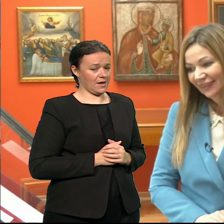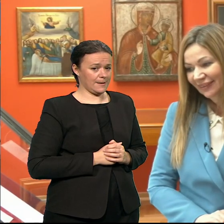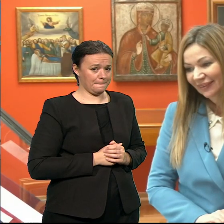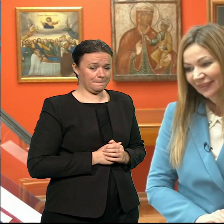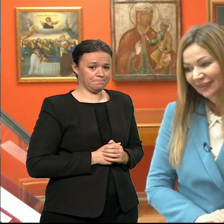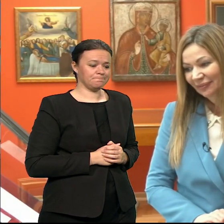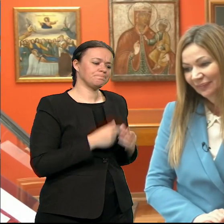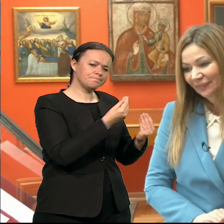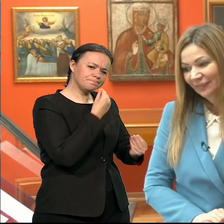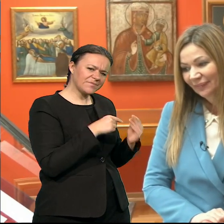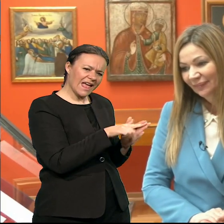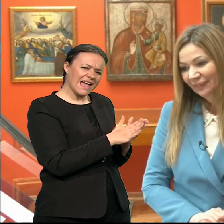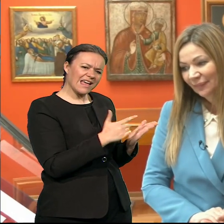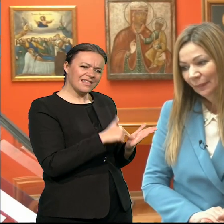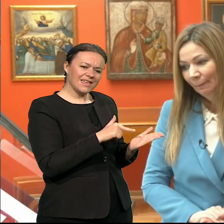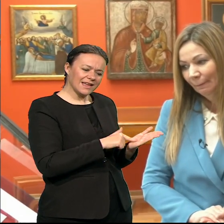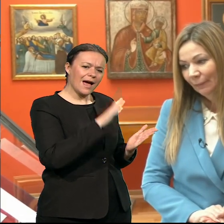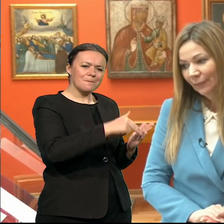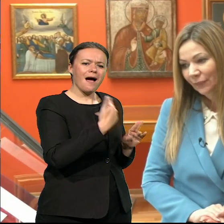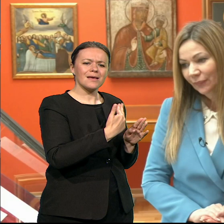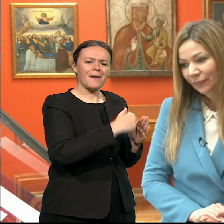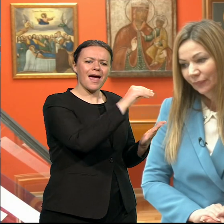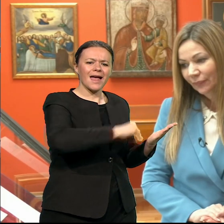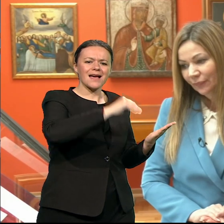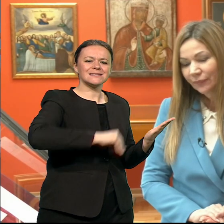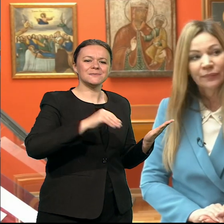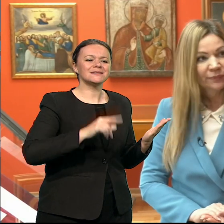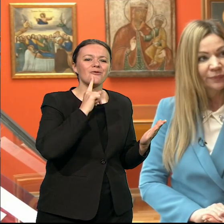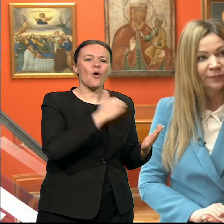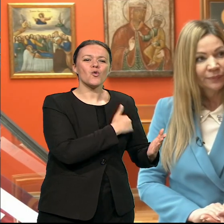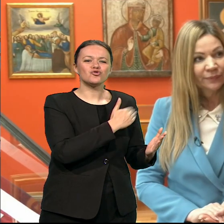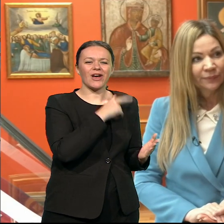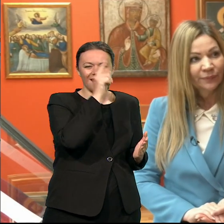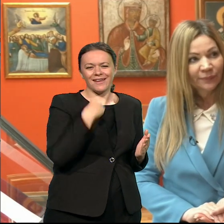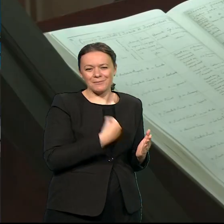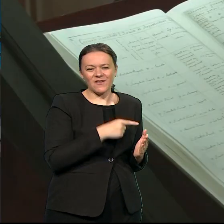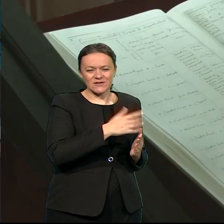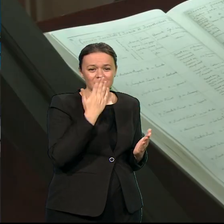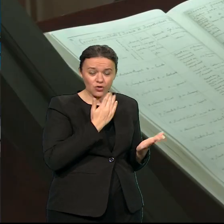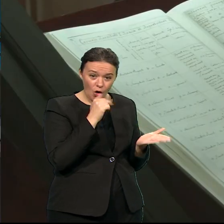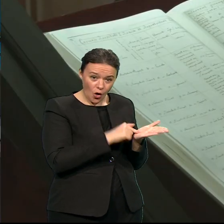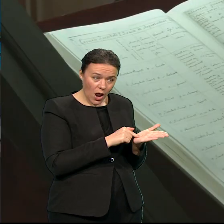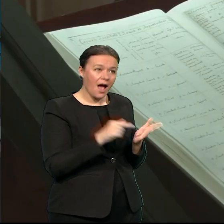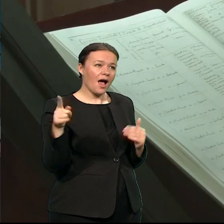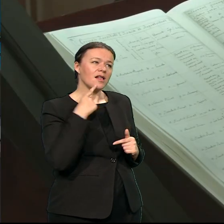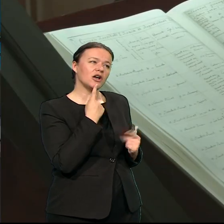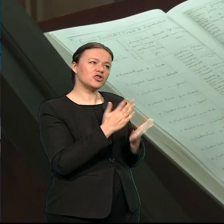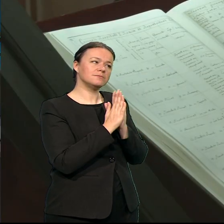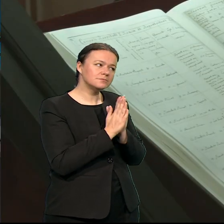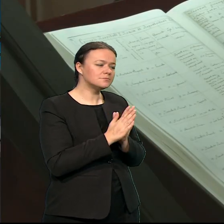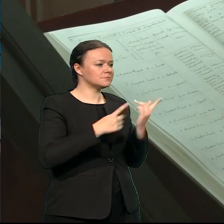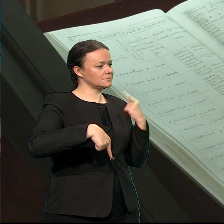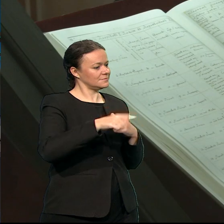Pokazujući nam knjigu matrikulu u kojoj se nalaze imena svih učenika, rektor Jovan Milanović ističe da su molitva, zajednički život i sticanje